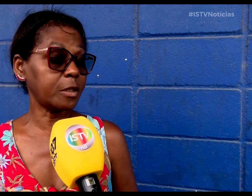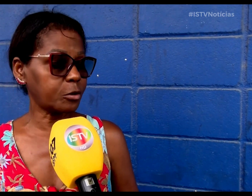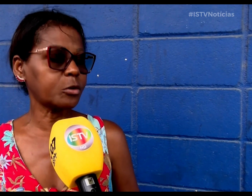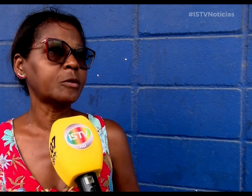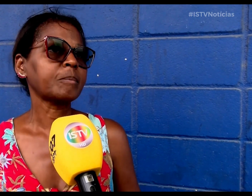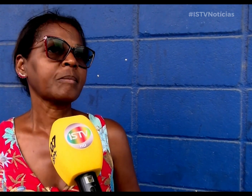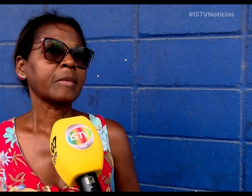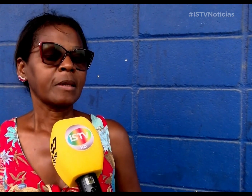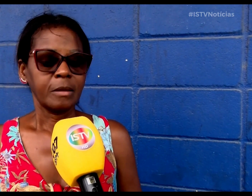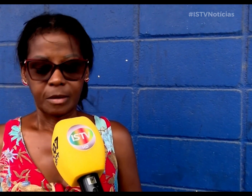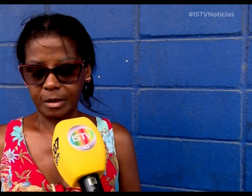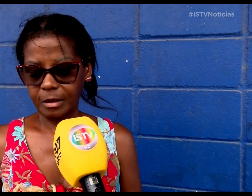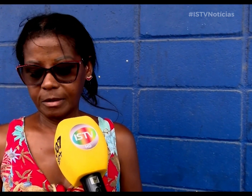hidro.